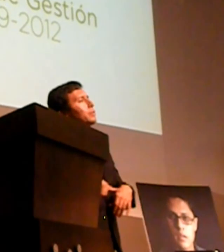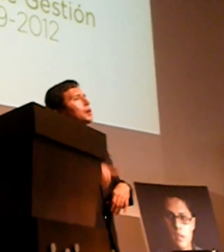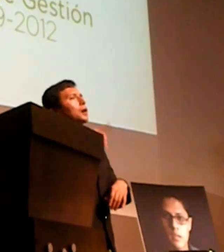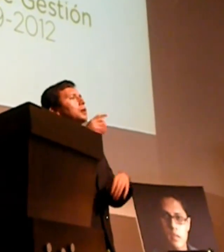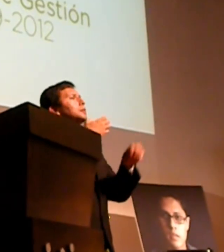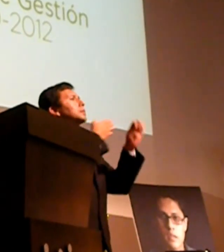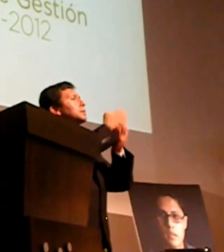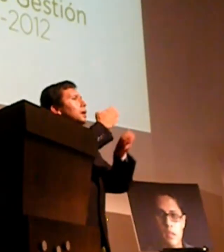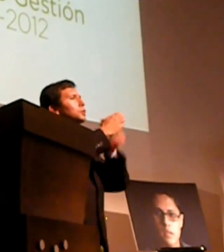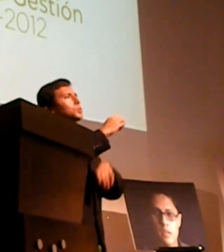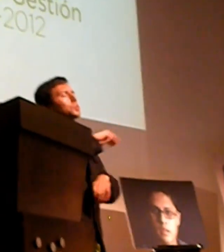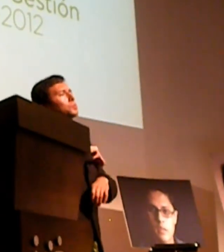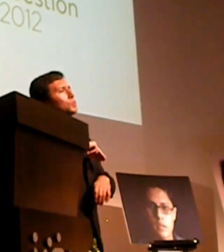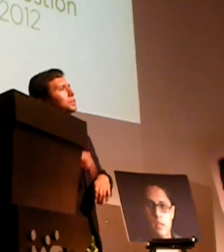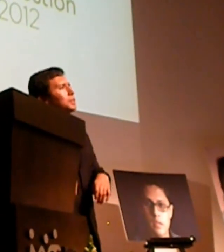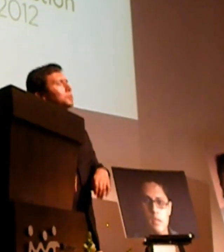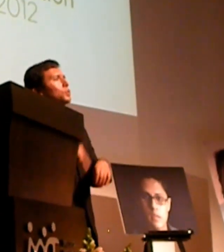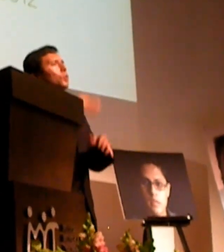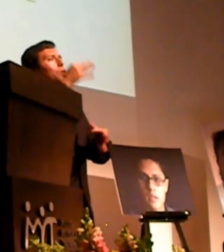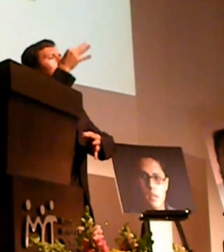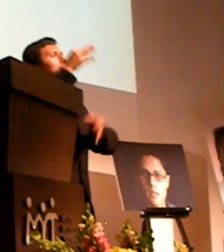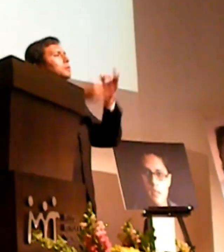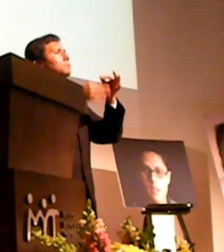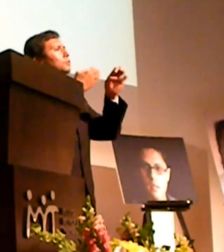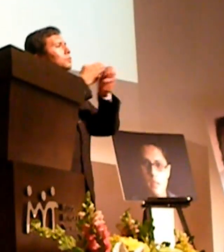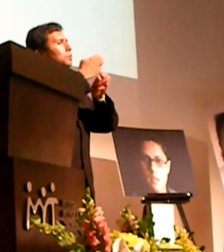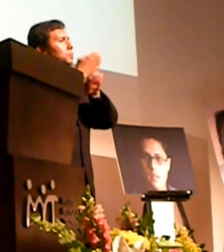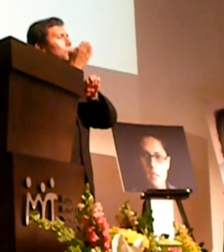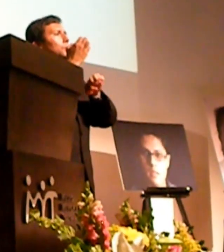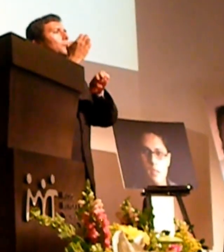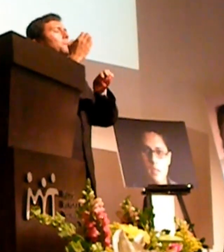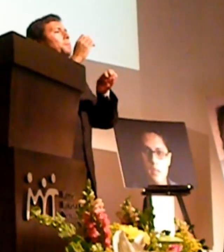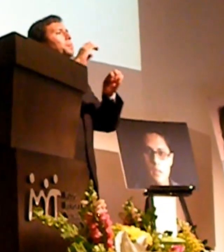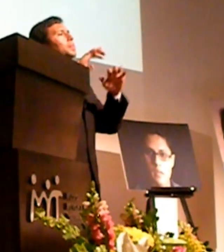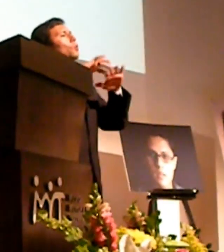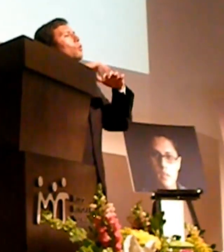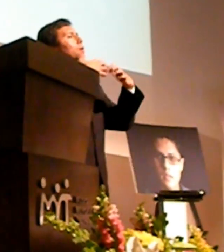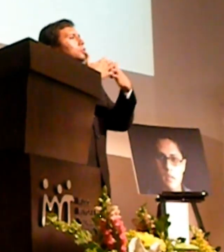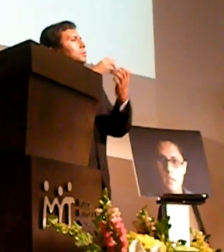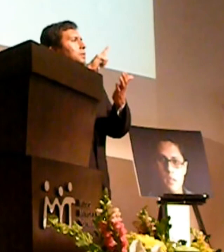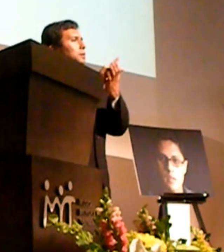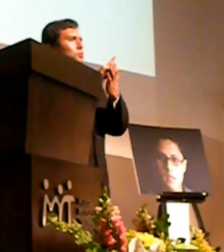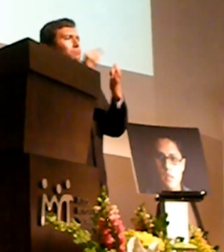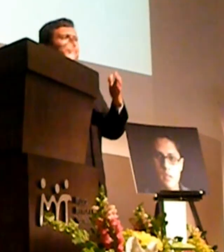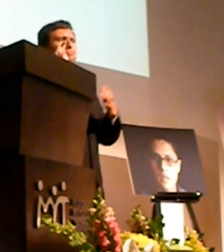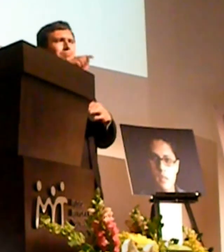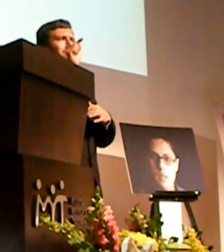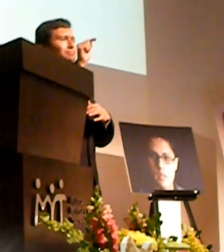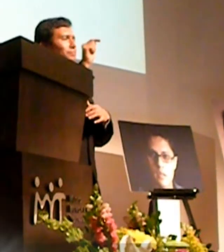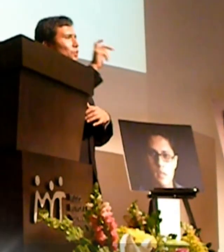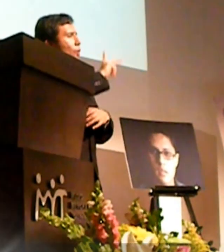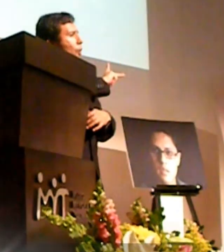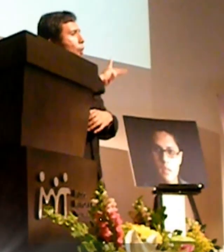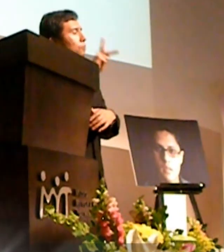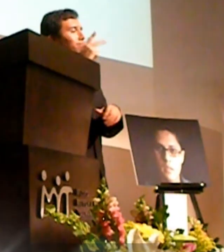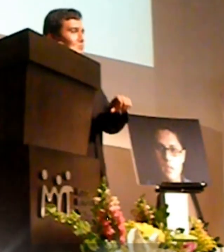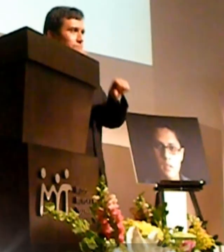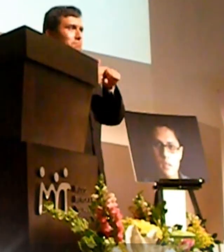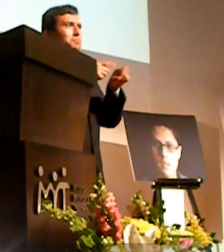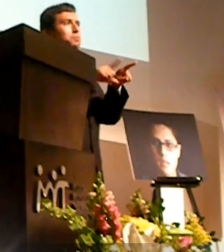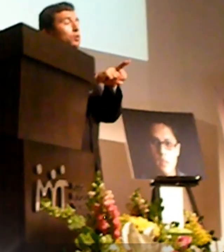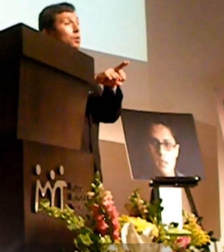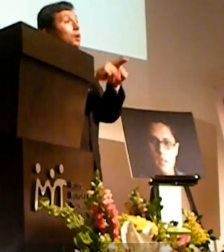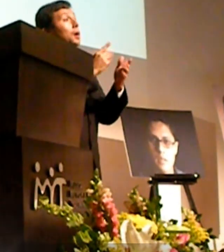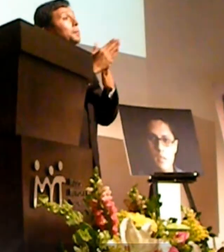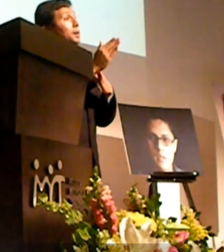de justicia, cada entidad o dependencia federal o estatal, cada congreso legislativo. Reaprender la percepción